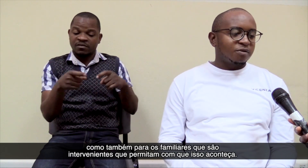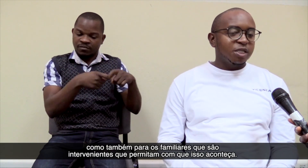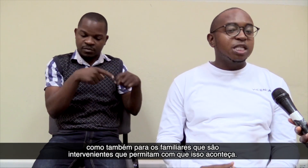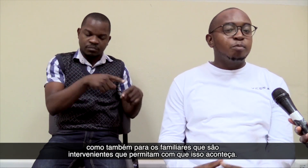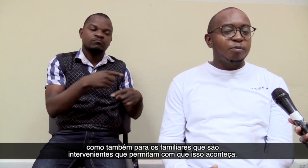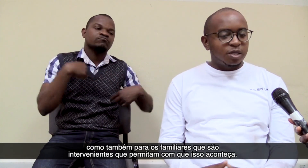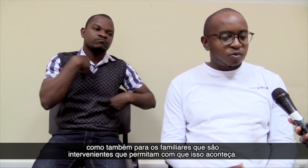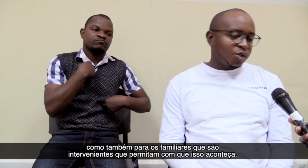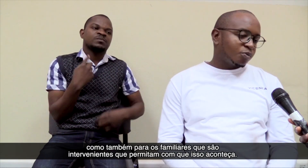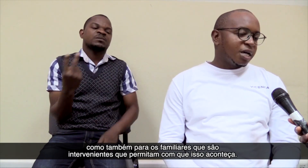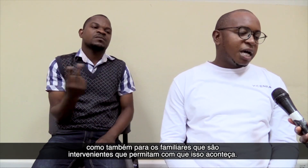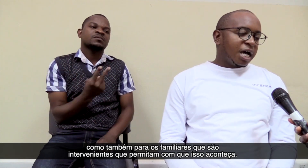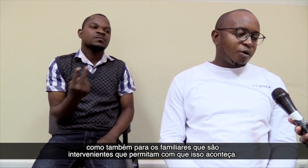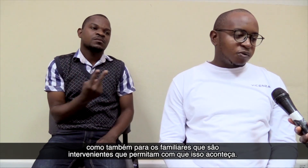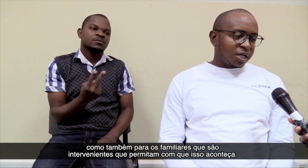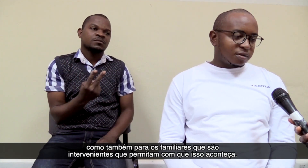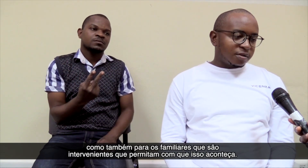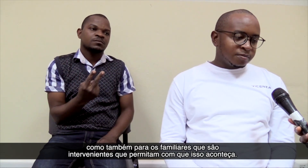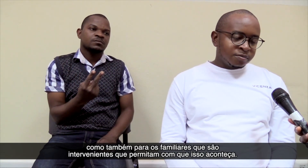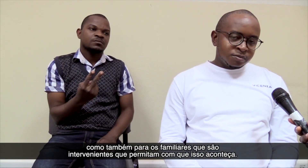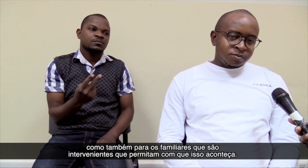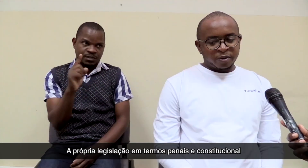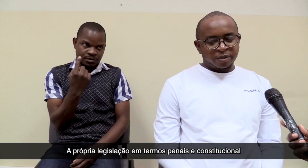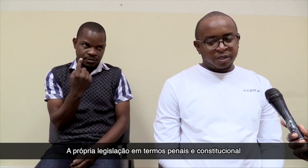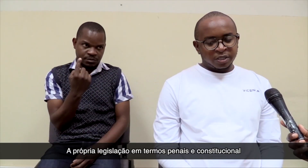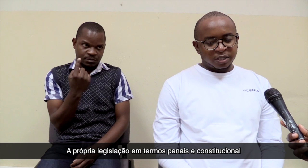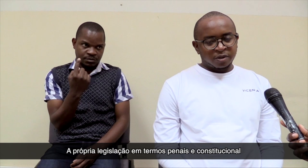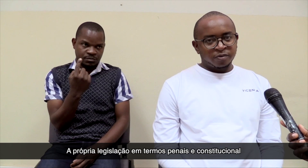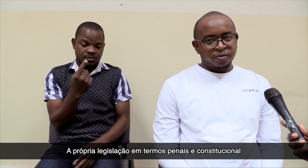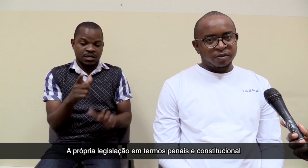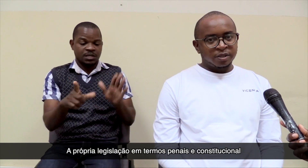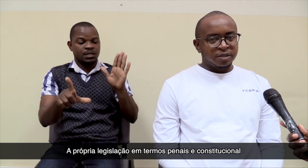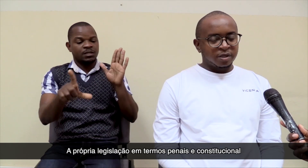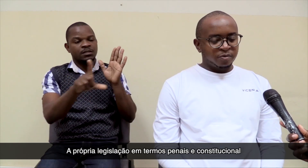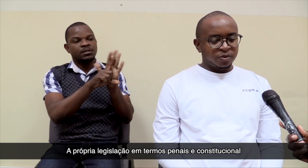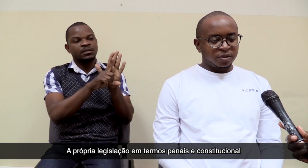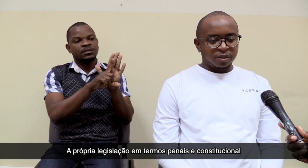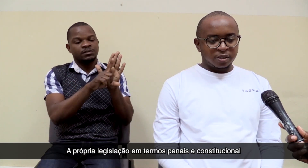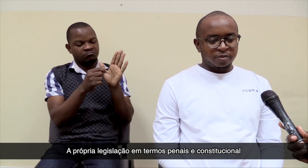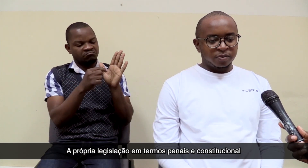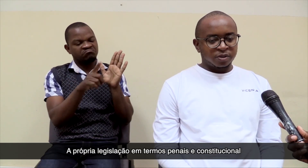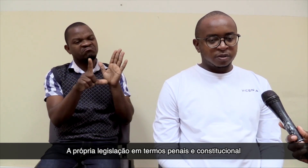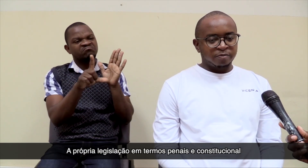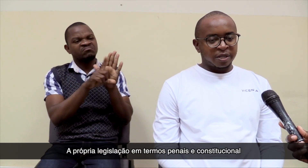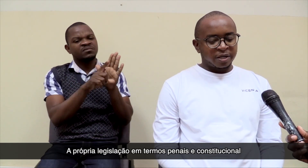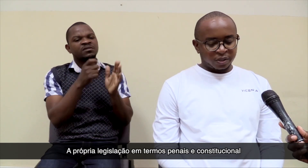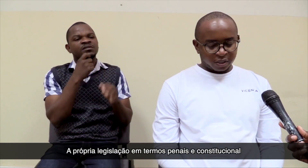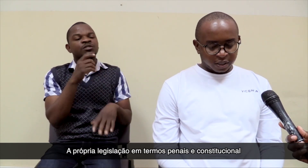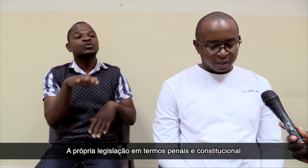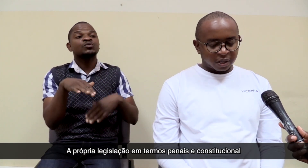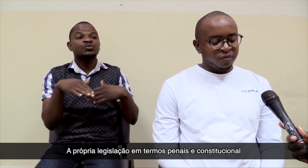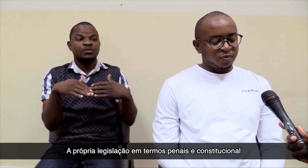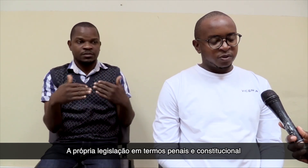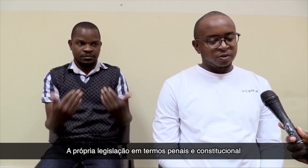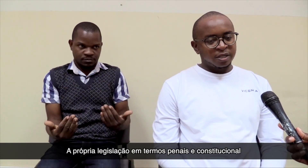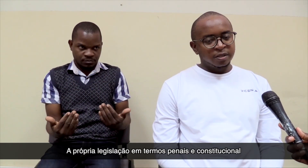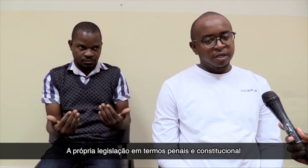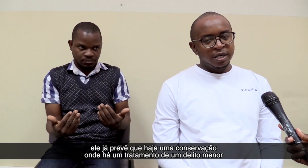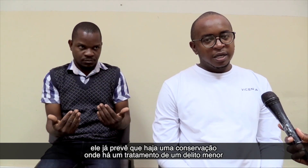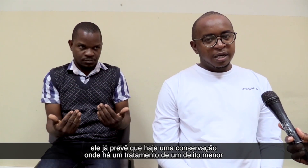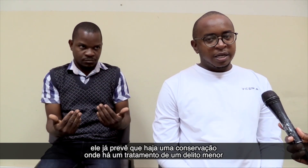vida social desta criança, não podemos permitir com que esta criança não tenha esta infância, não é? Nós estamos a vedar essa criança e consequências